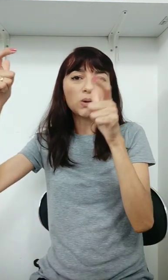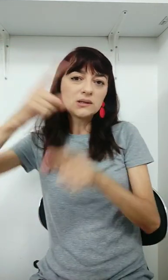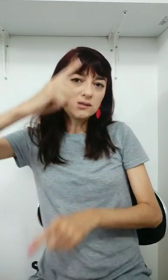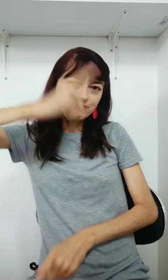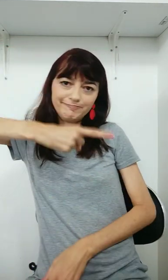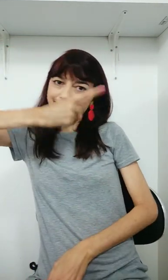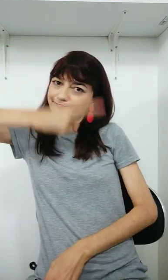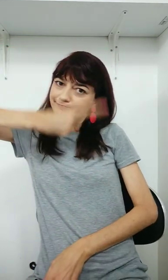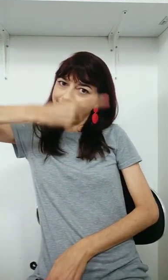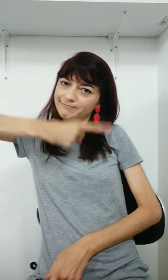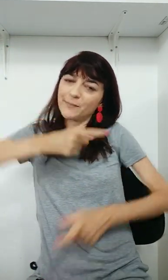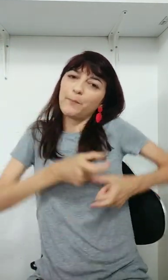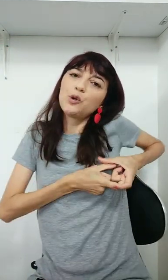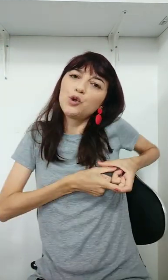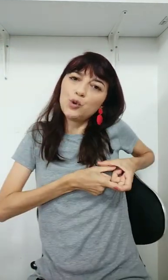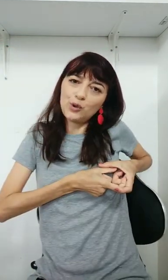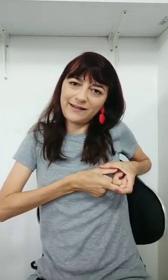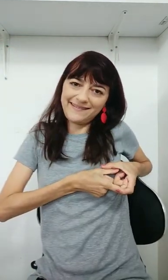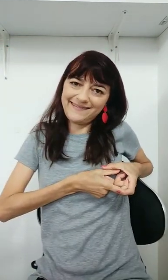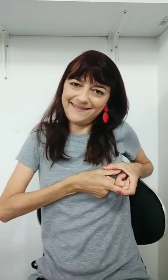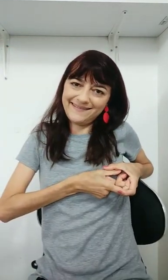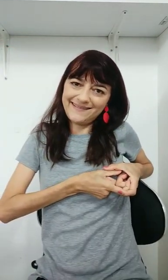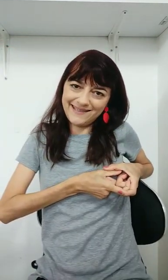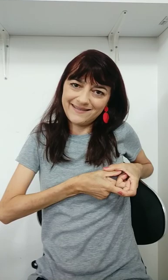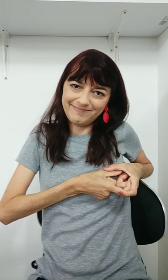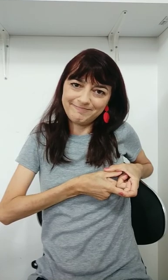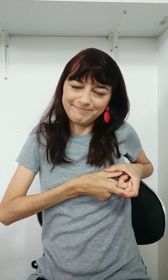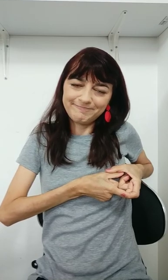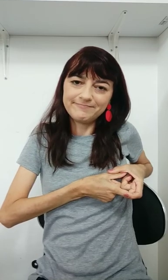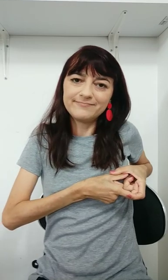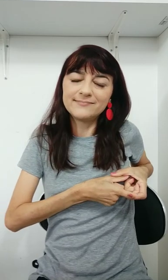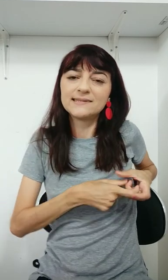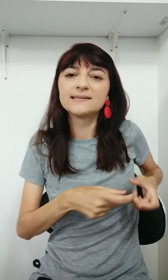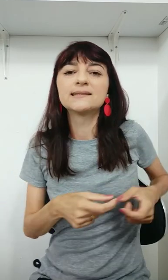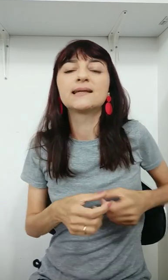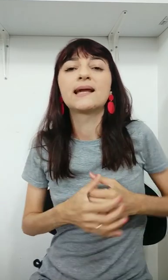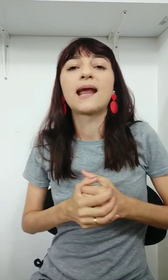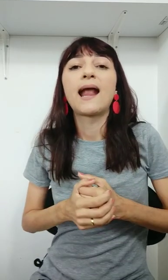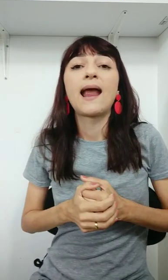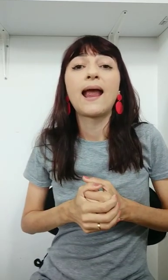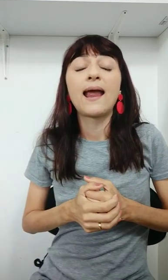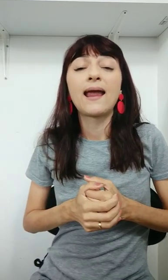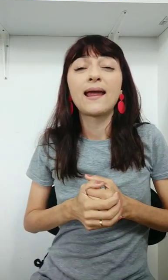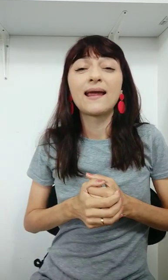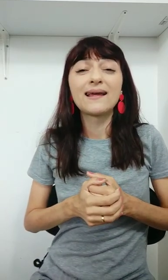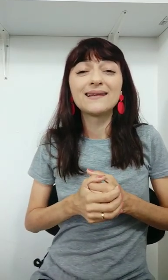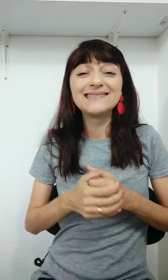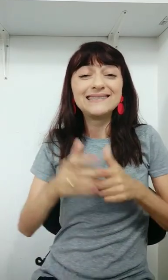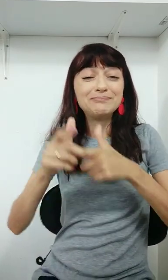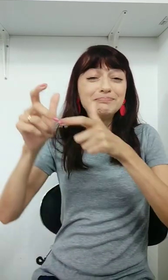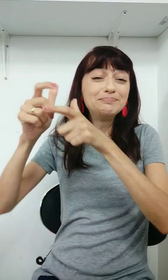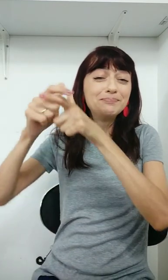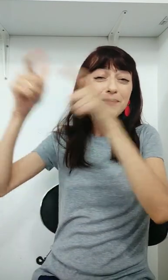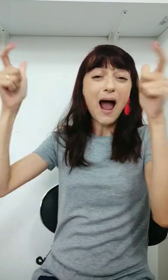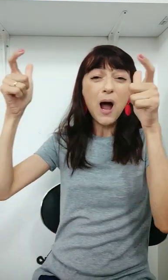bom? A maioria, eu vou falar de uma minoria, tá? Uma minoria que quer, como se fosse ele realmente dominar